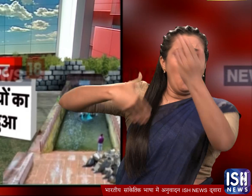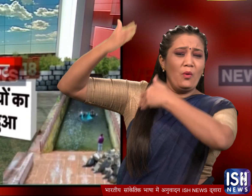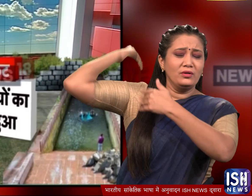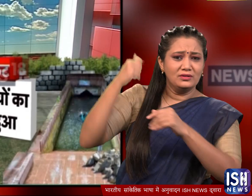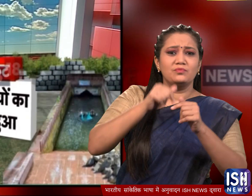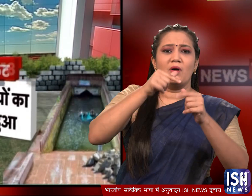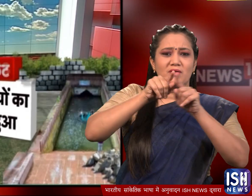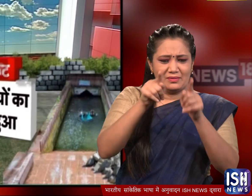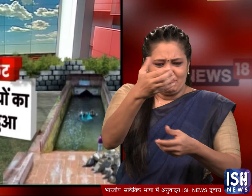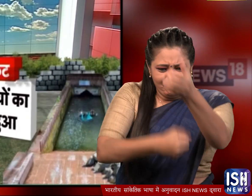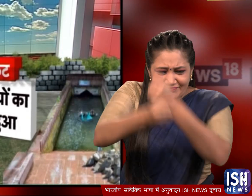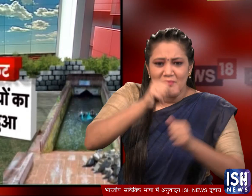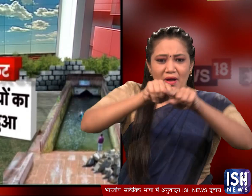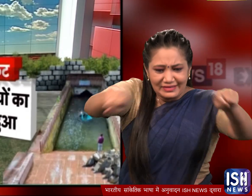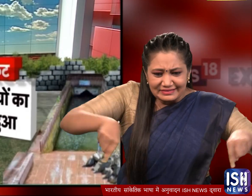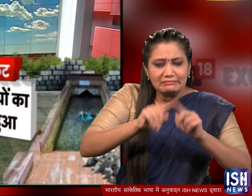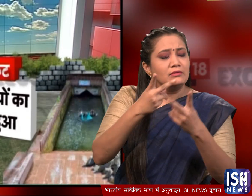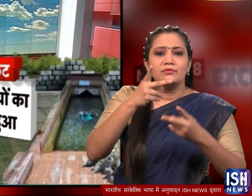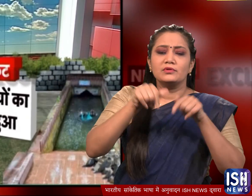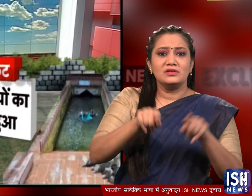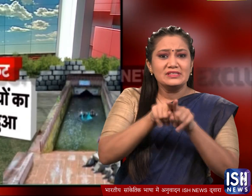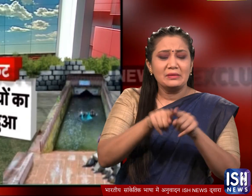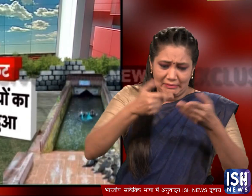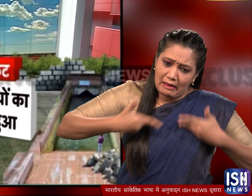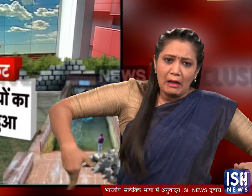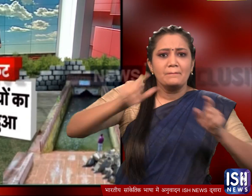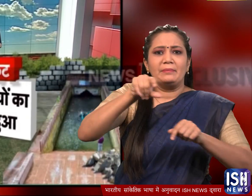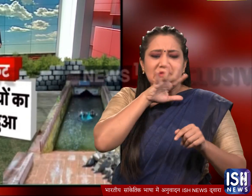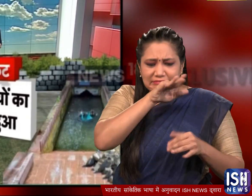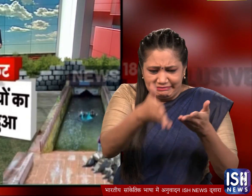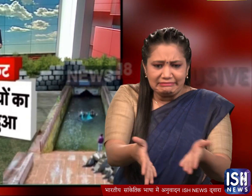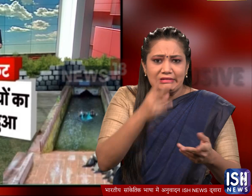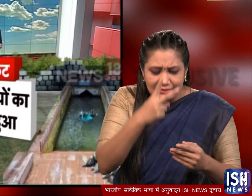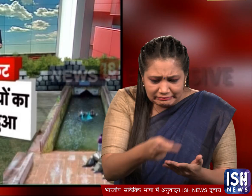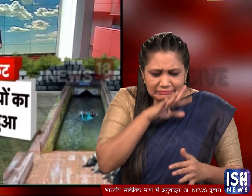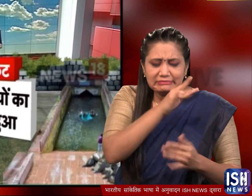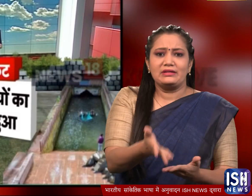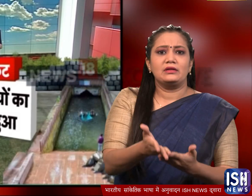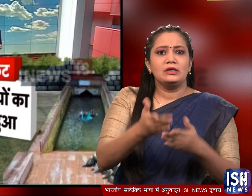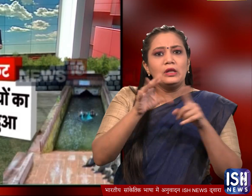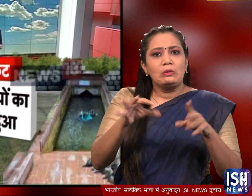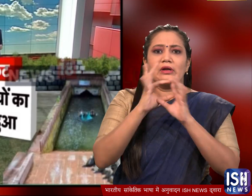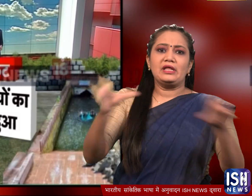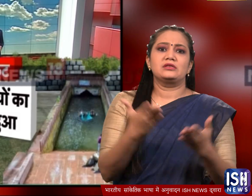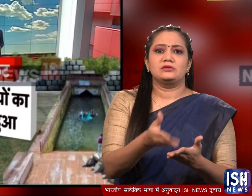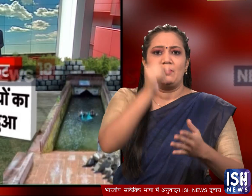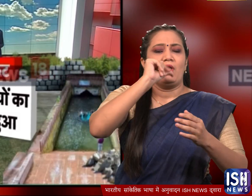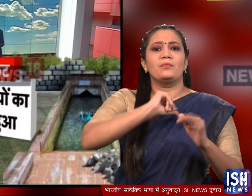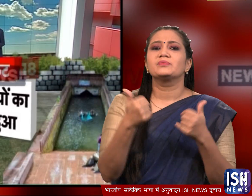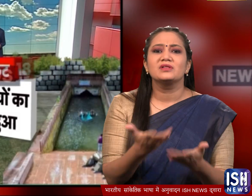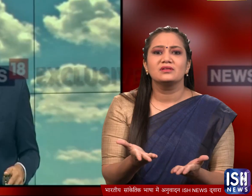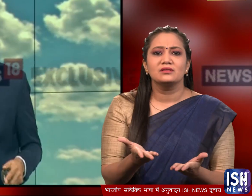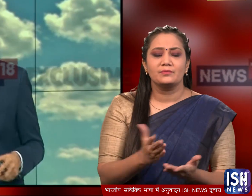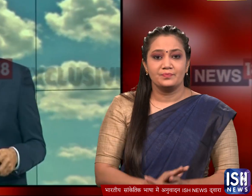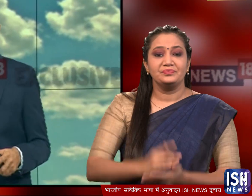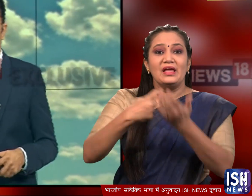कुएं और बावड़ियाँ बनाई गई, उनके पानी को हम लोगों ने इतना गंदा कर दिया कि अब वो हमारे लिए जहर बन गया।